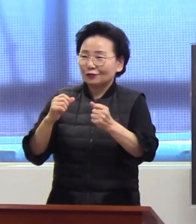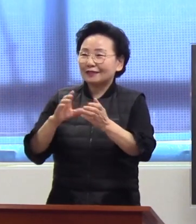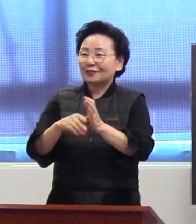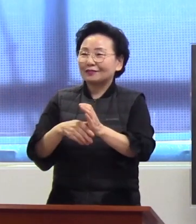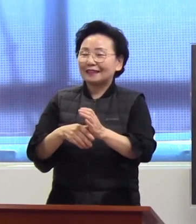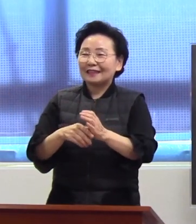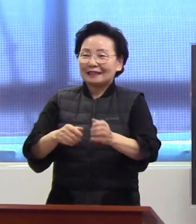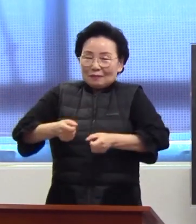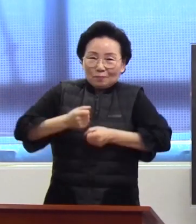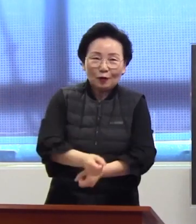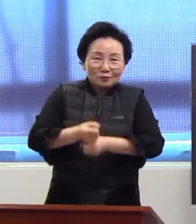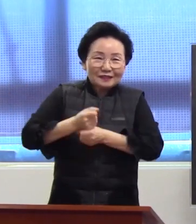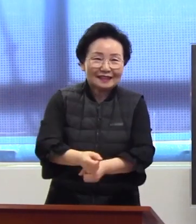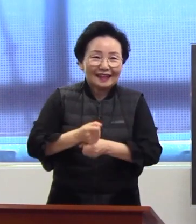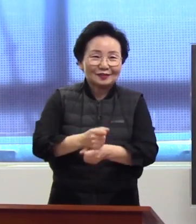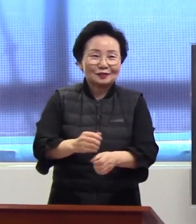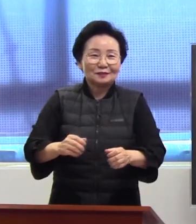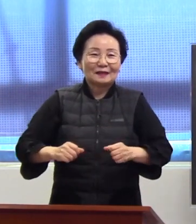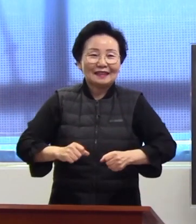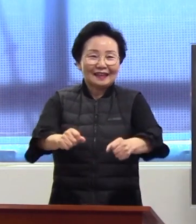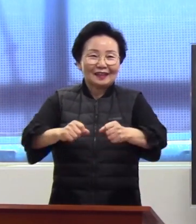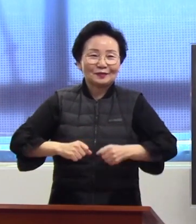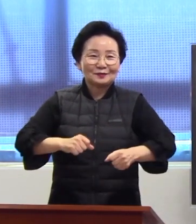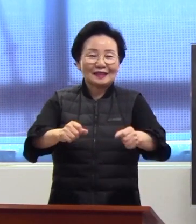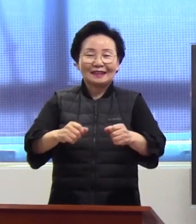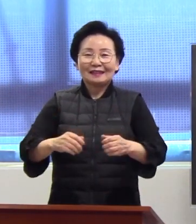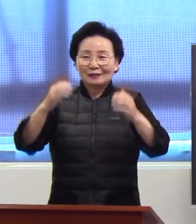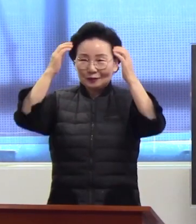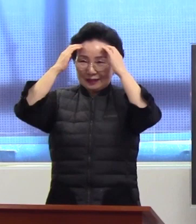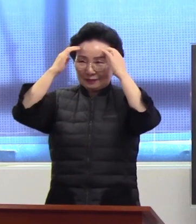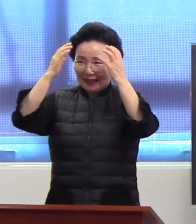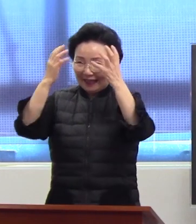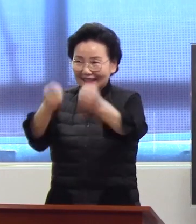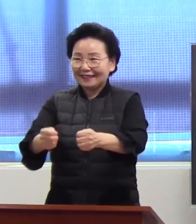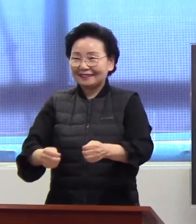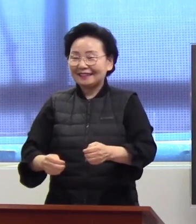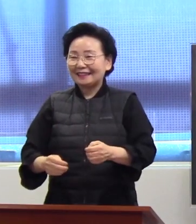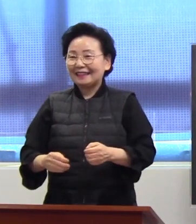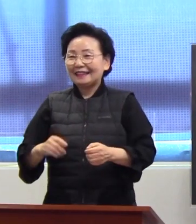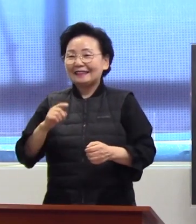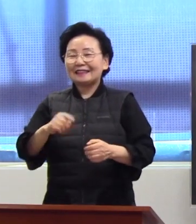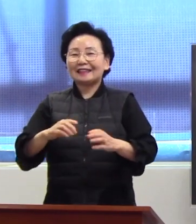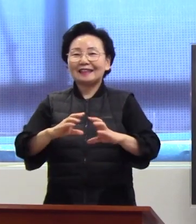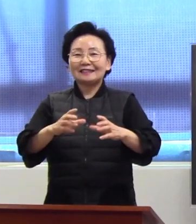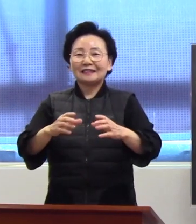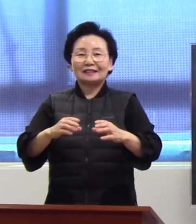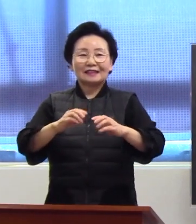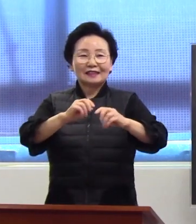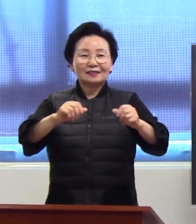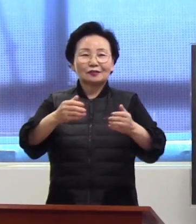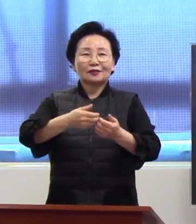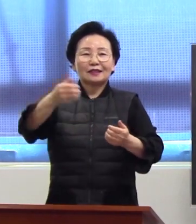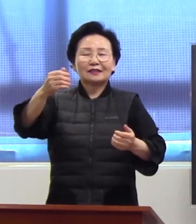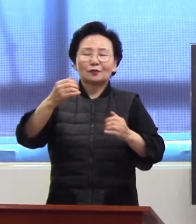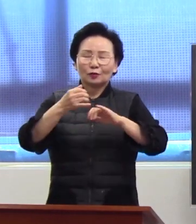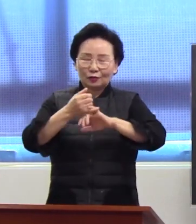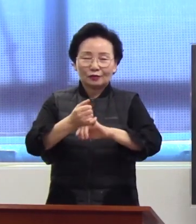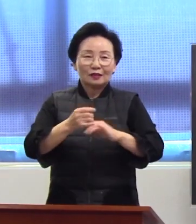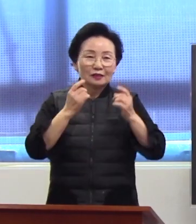추울 때도 그냥 펌프질 해가지고 빨래하고 막 고생 많이 했거든. 이 땅을 떠날 때 뭐